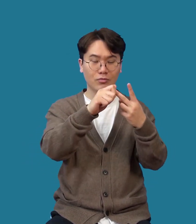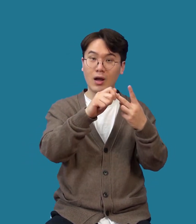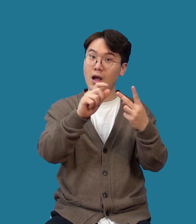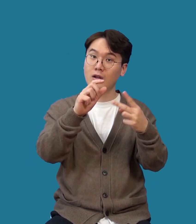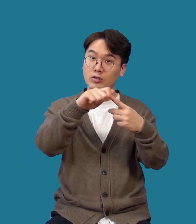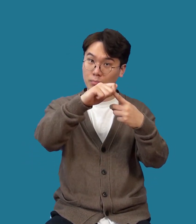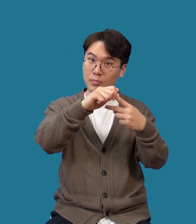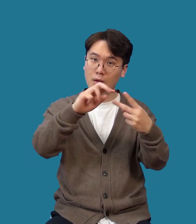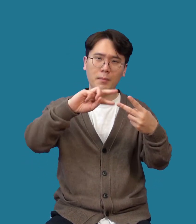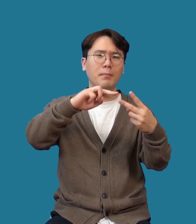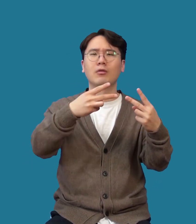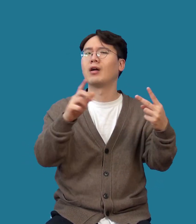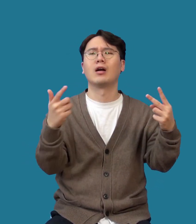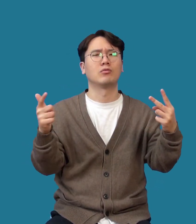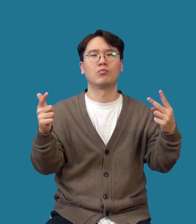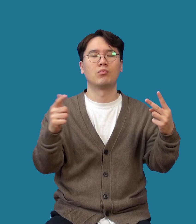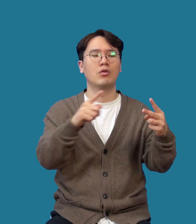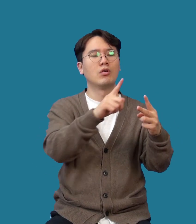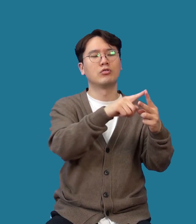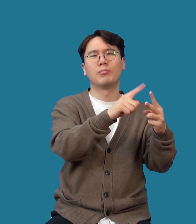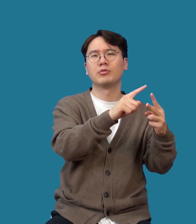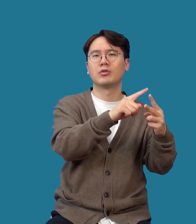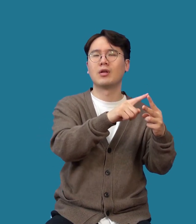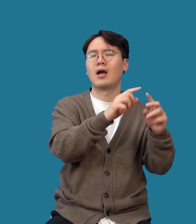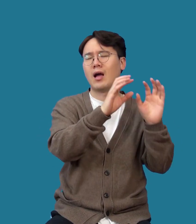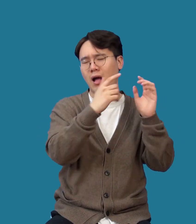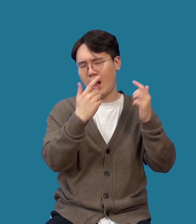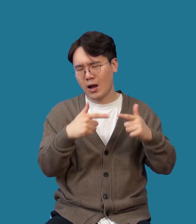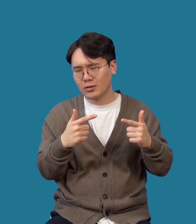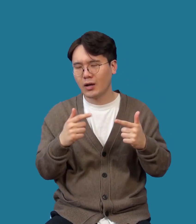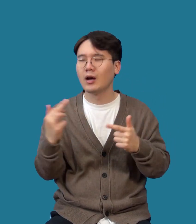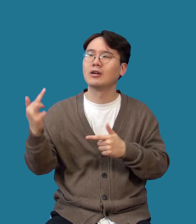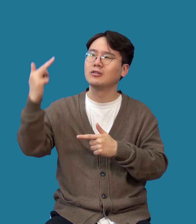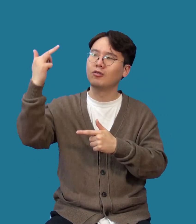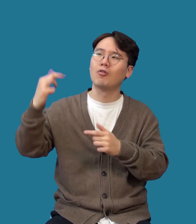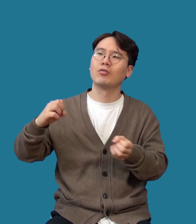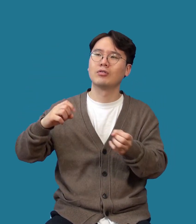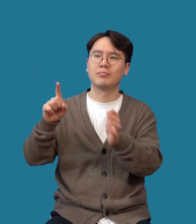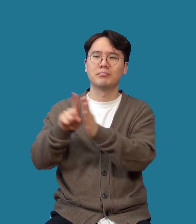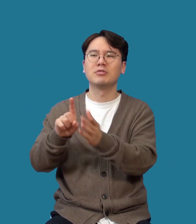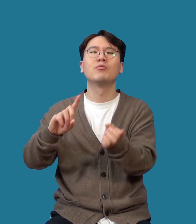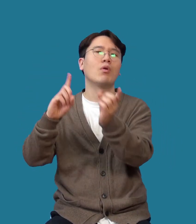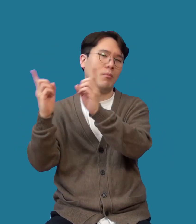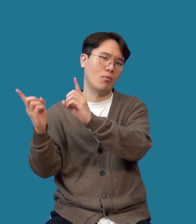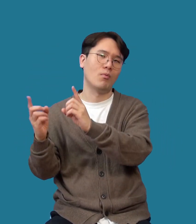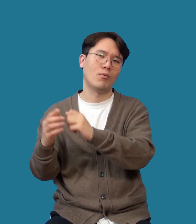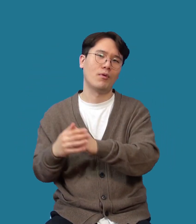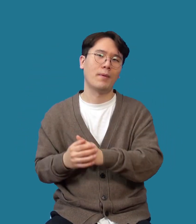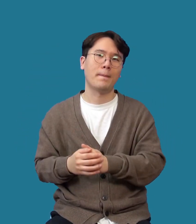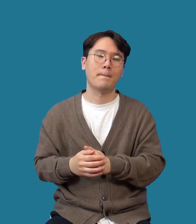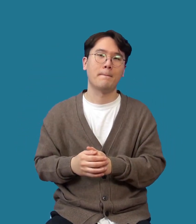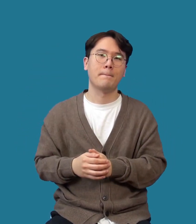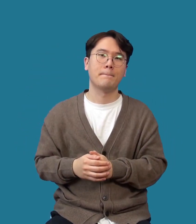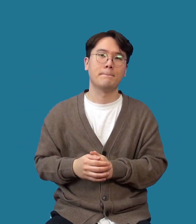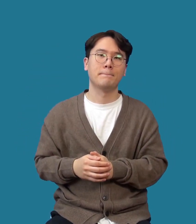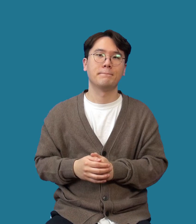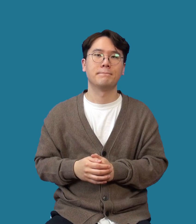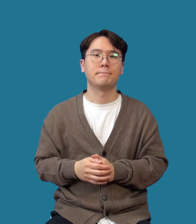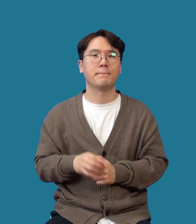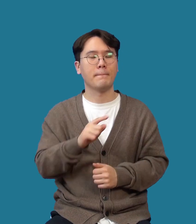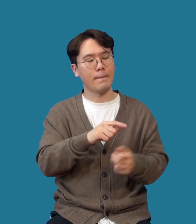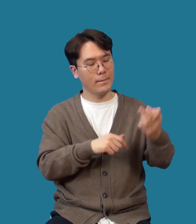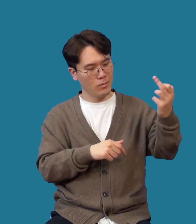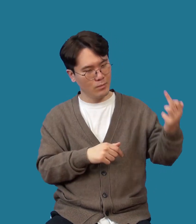초등학교 때 선생님이 이 평가 기록을 해놓은 거기에도 보면 이 아이는 다른 아이들을